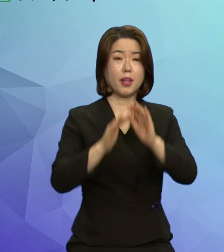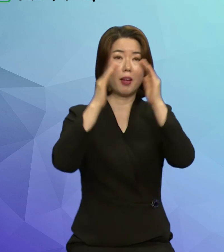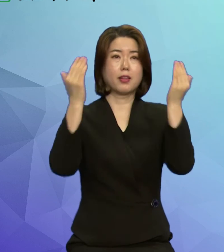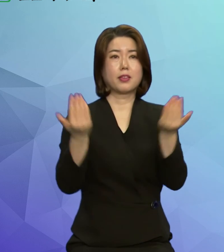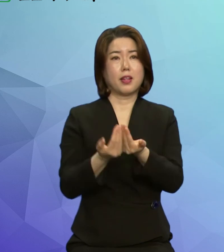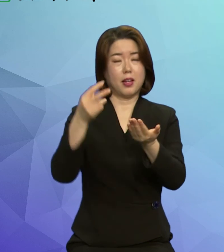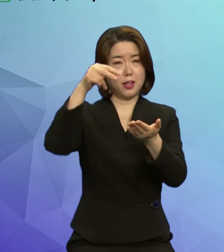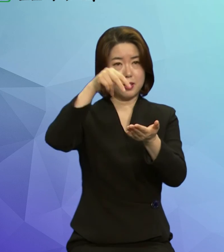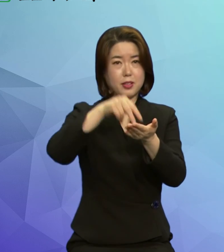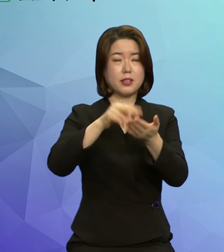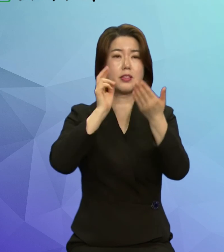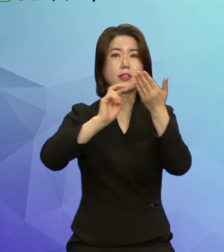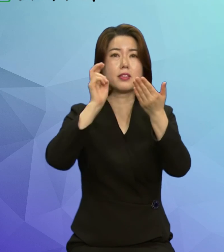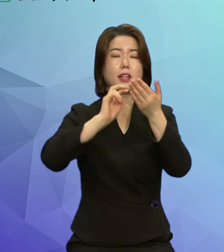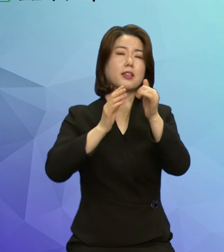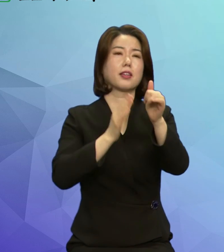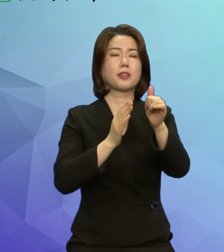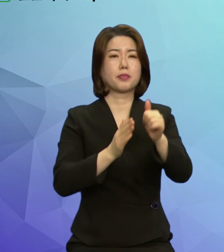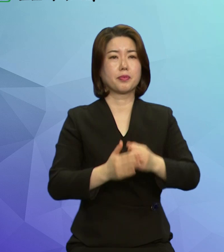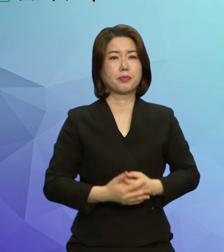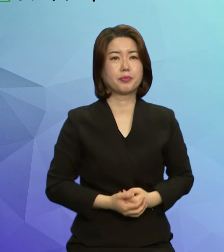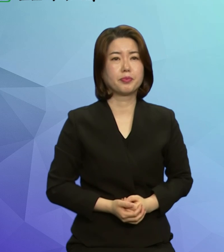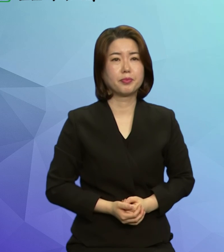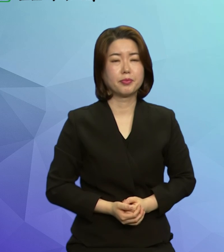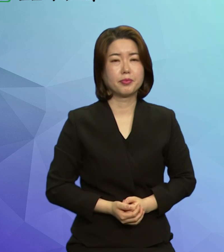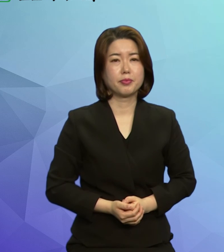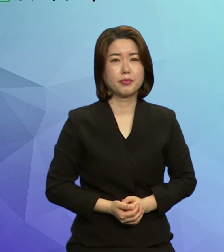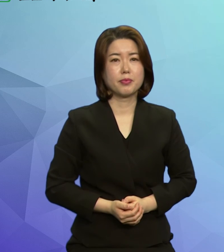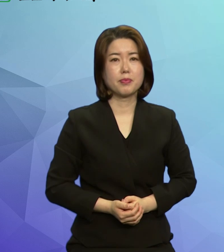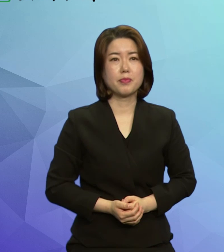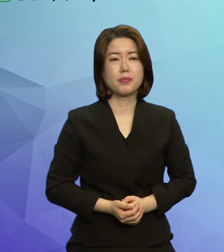우리 다 일어나셔서 찬양하겠습니다.